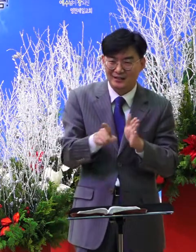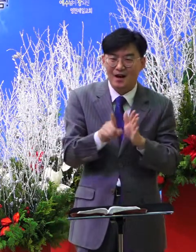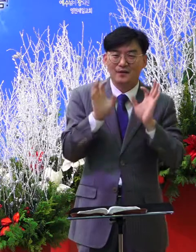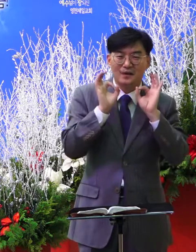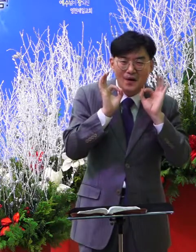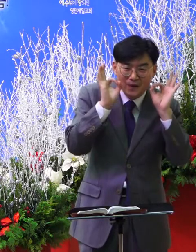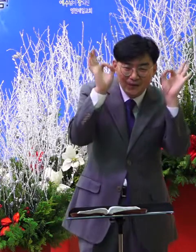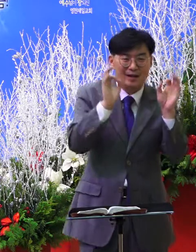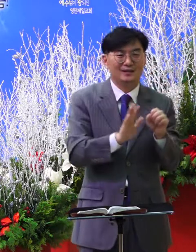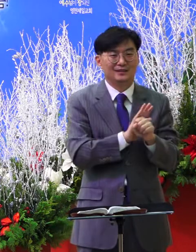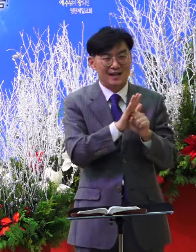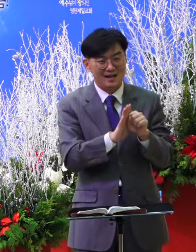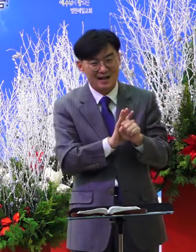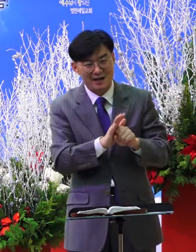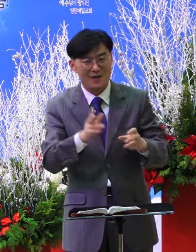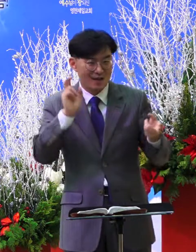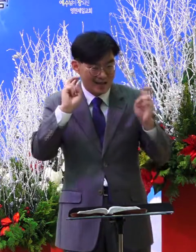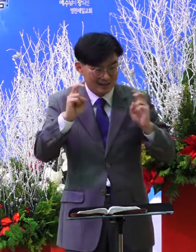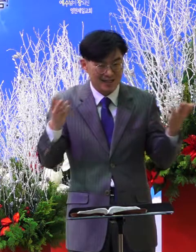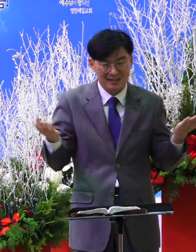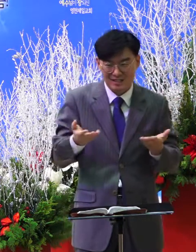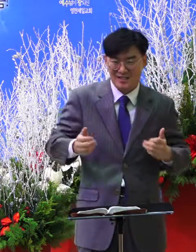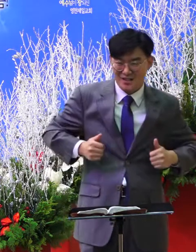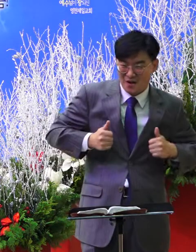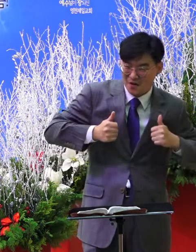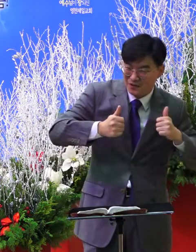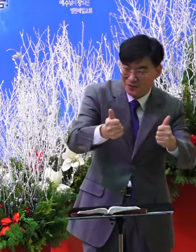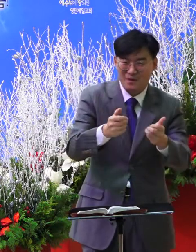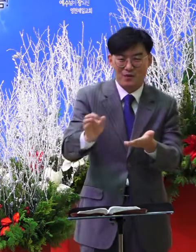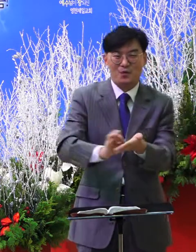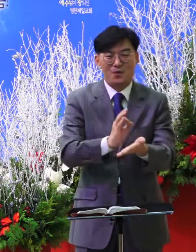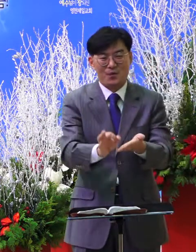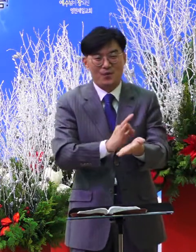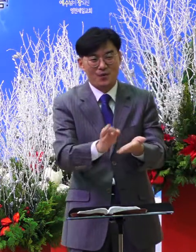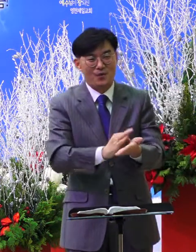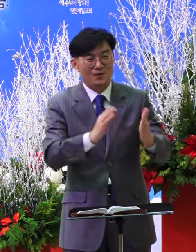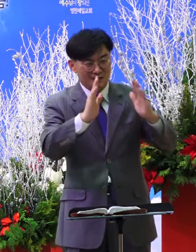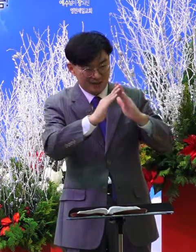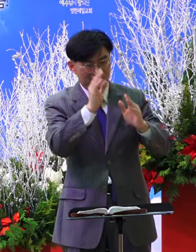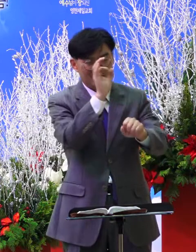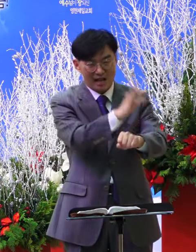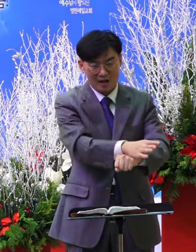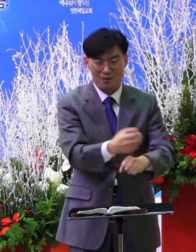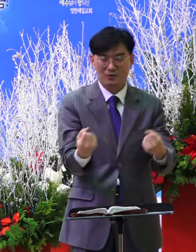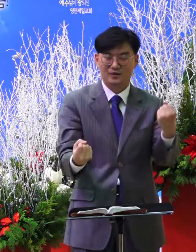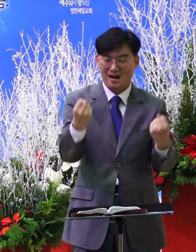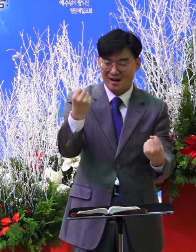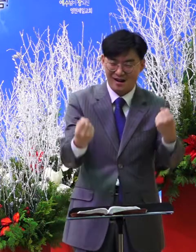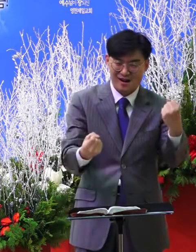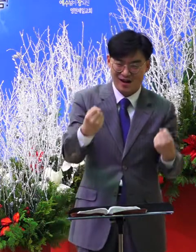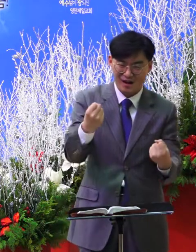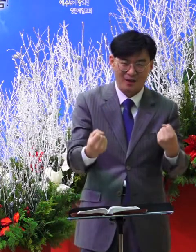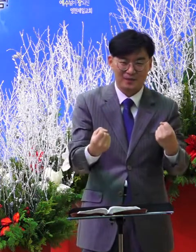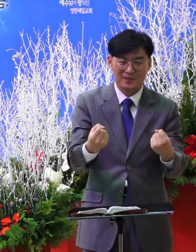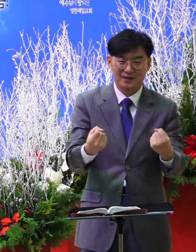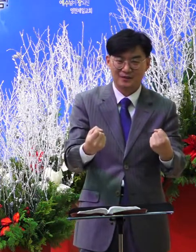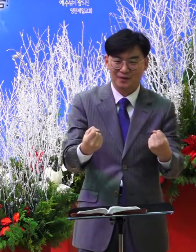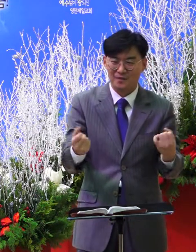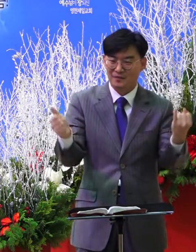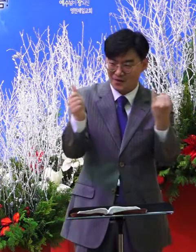애쓰고 직장 가서 열심히 일하고 그렇게 돈을 벌고 집을 사고 차를 사고 또